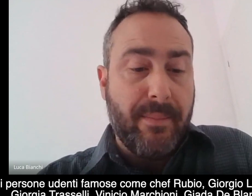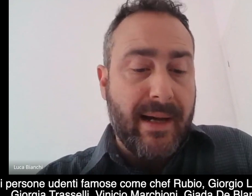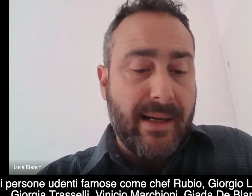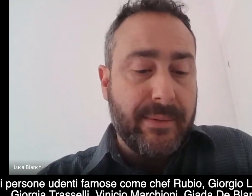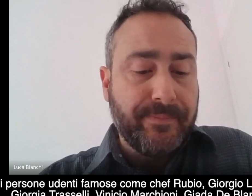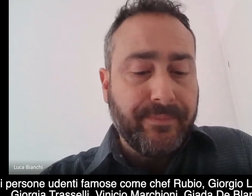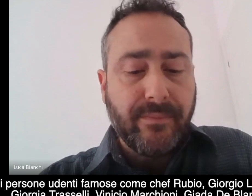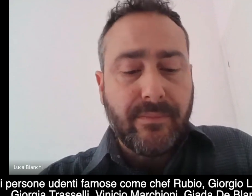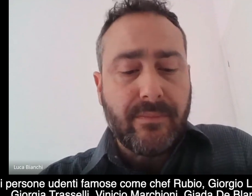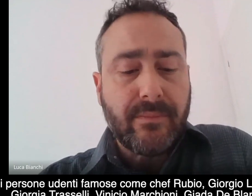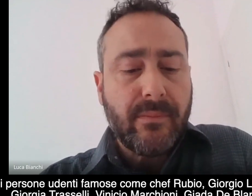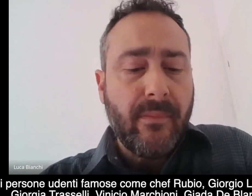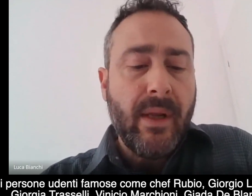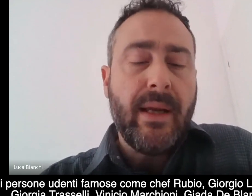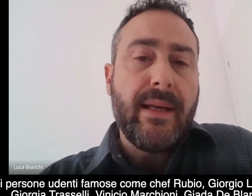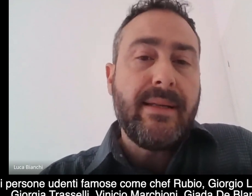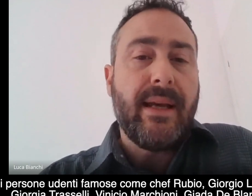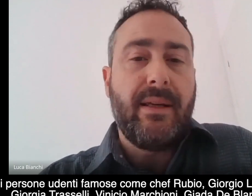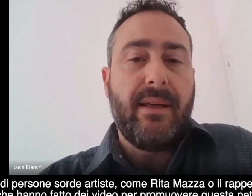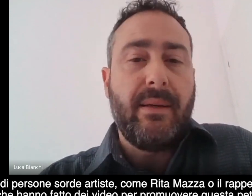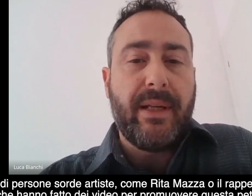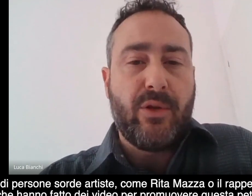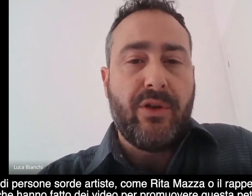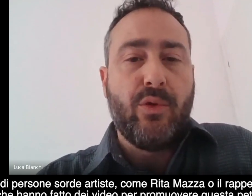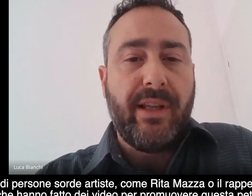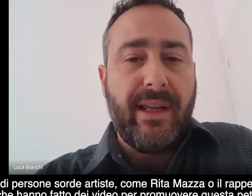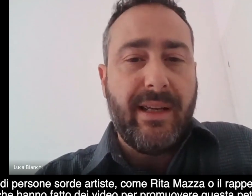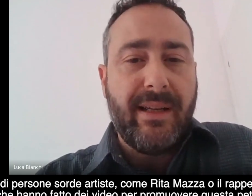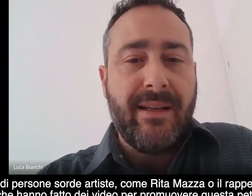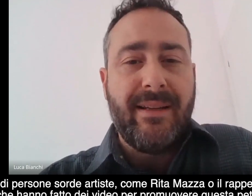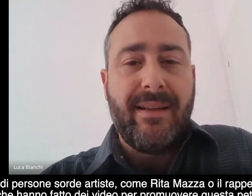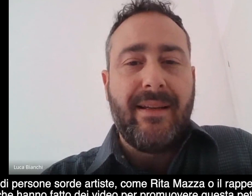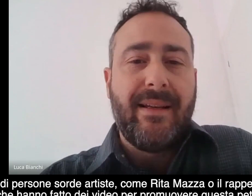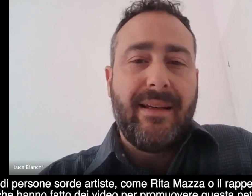blanck sia di persone sorde e